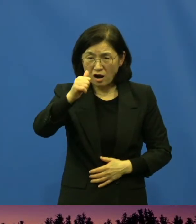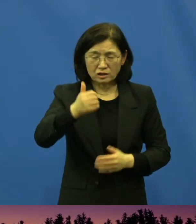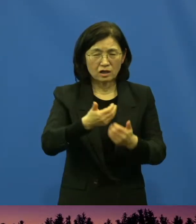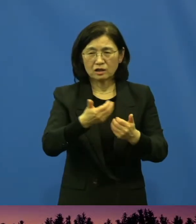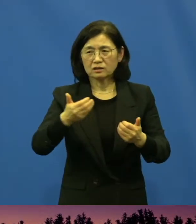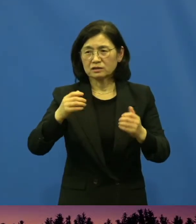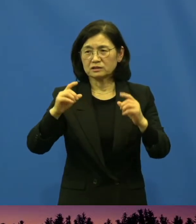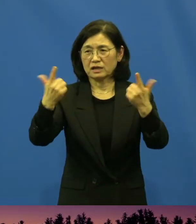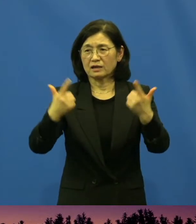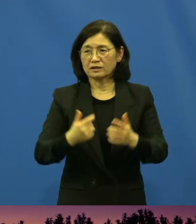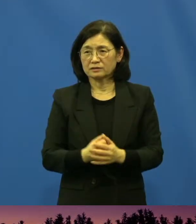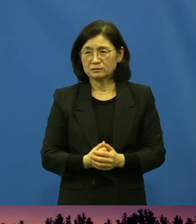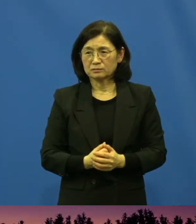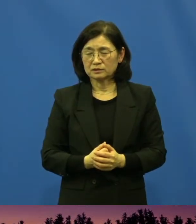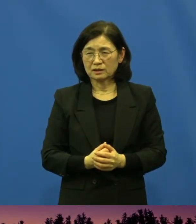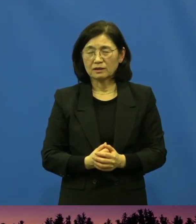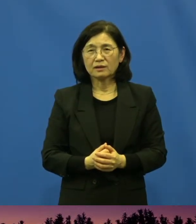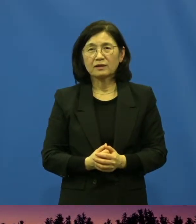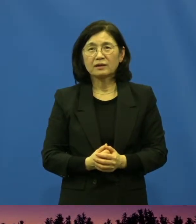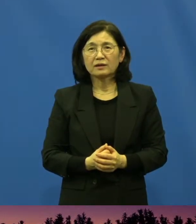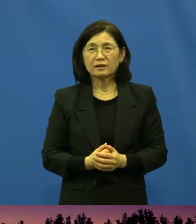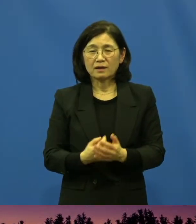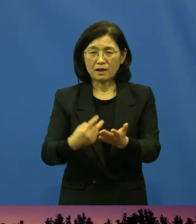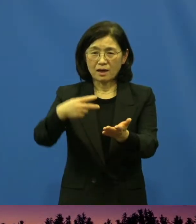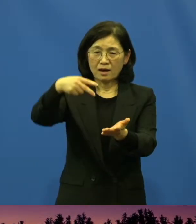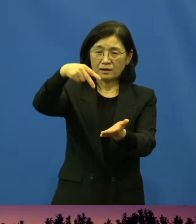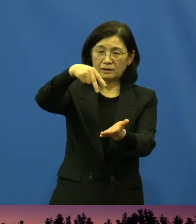그래서 선줄로 생각하면 넘어질까 조심하라.